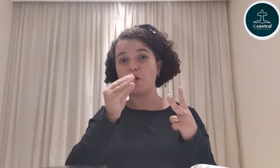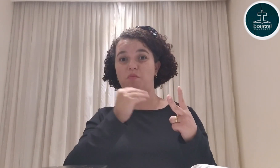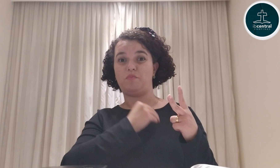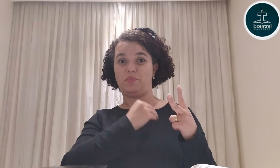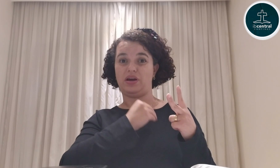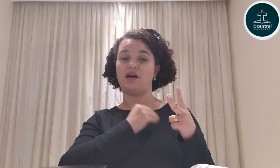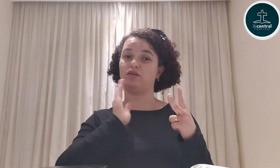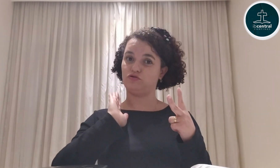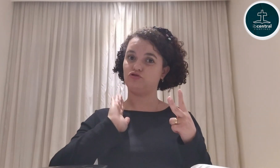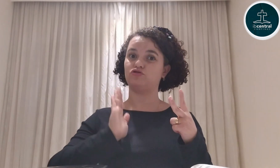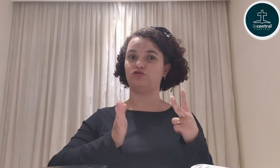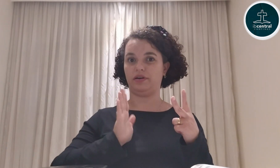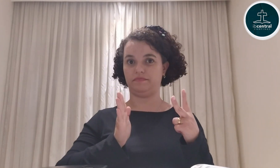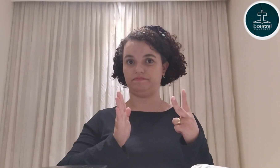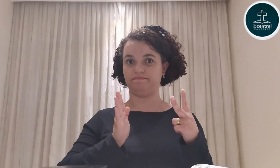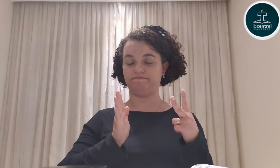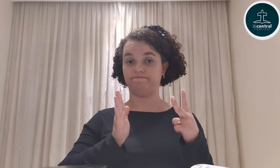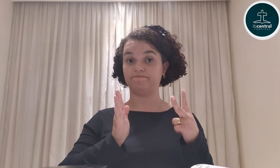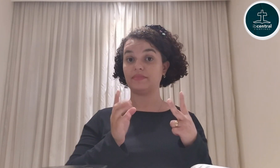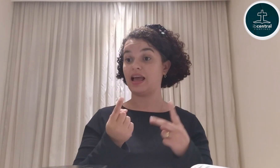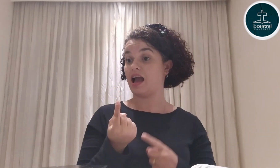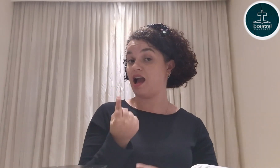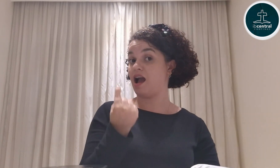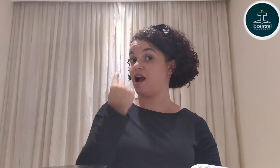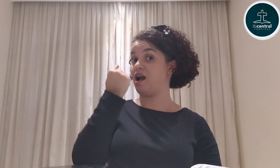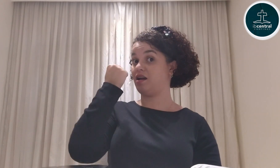E os dois já nasceram sob a influência do pecado.